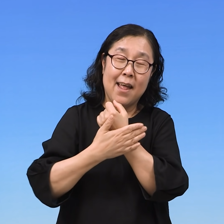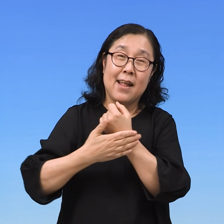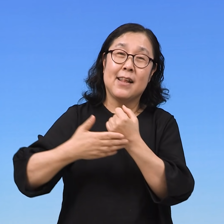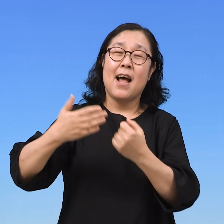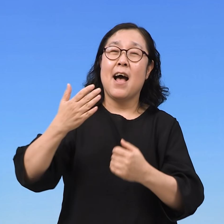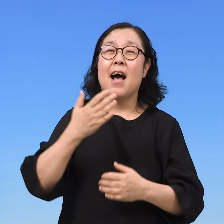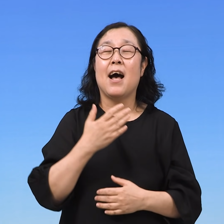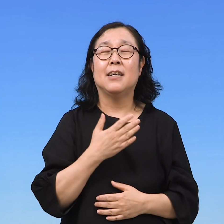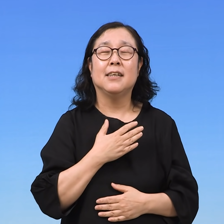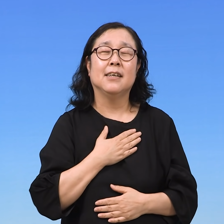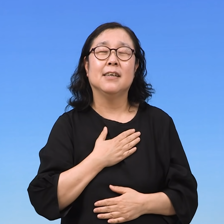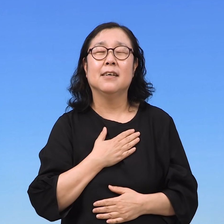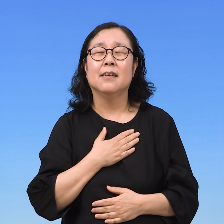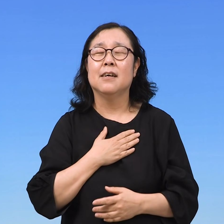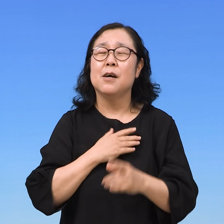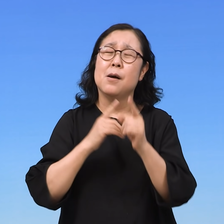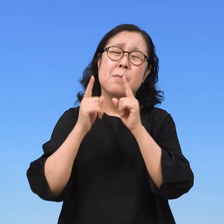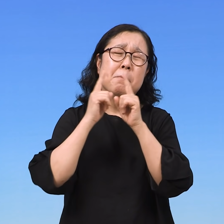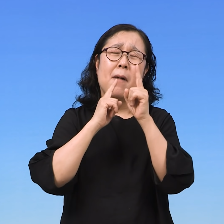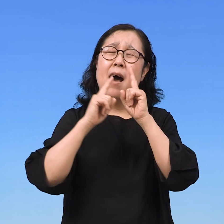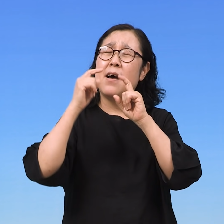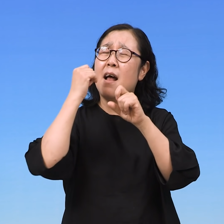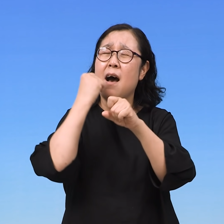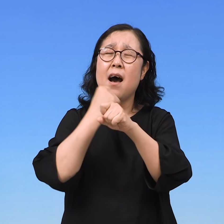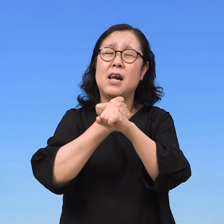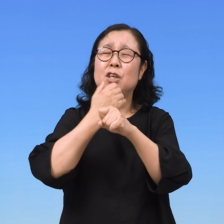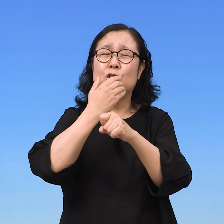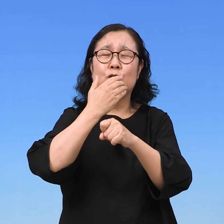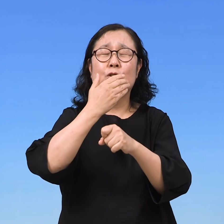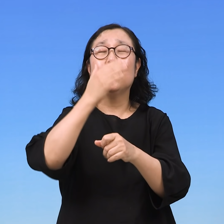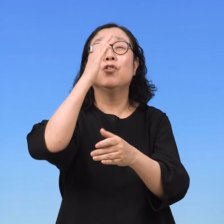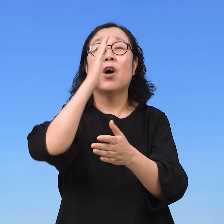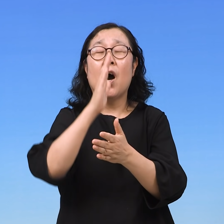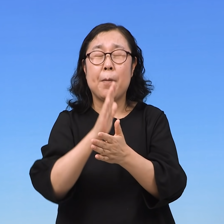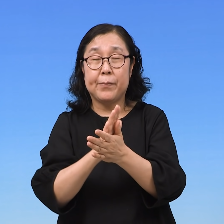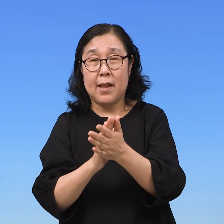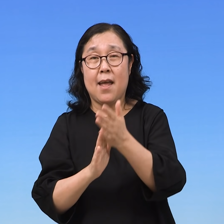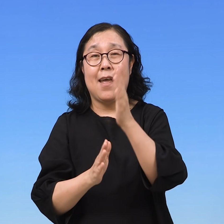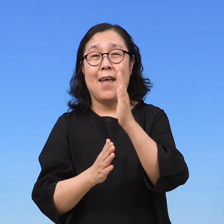은혜, 나는 말할 수 없네.